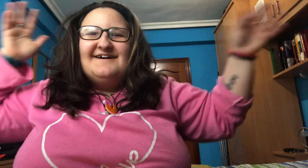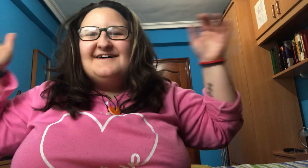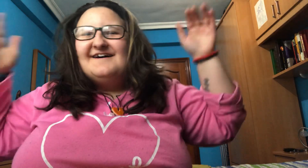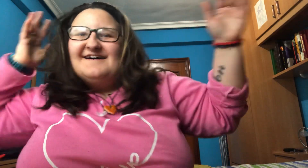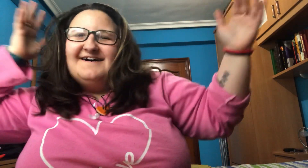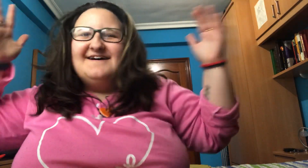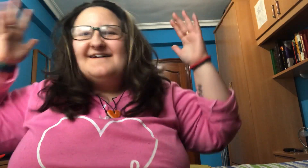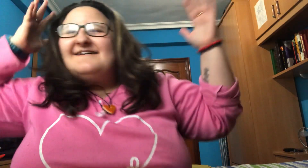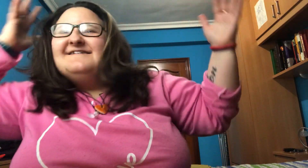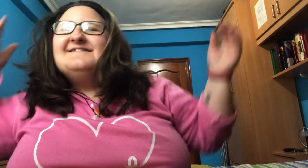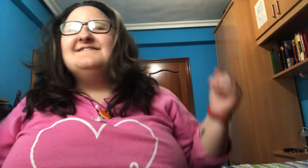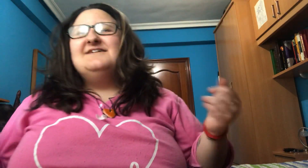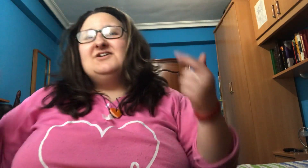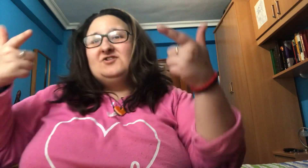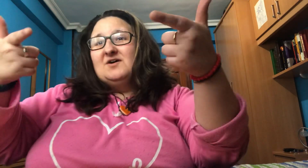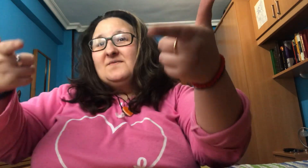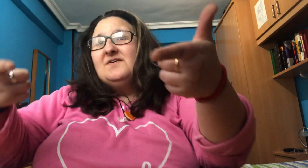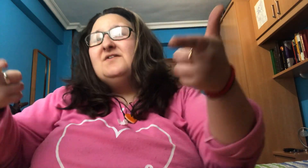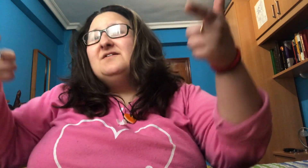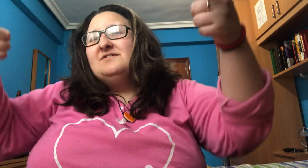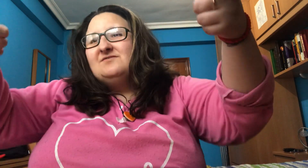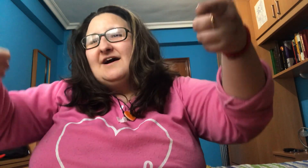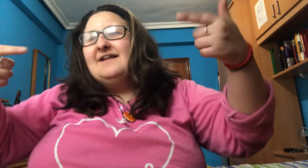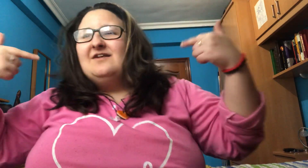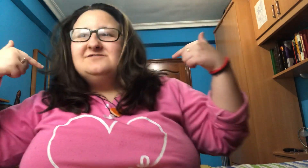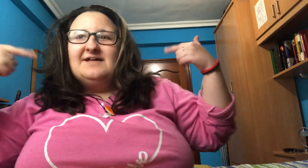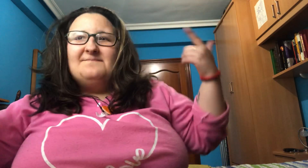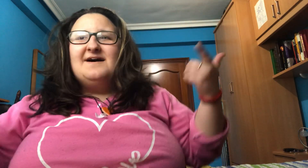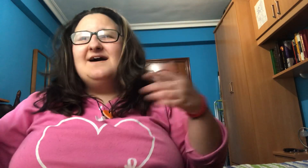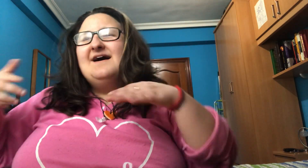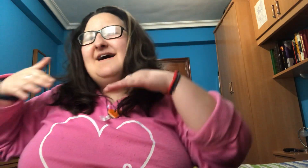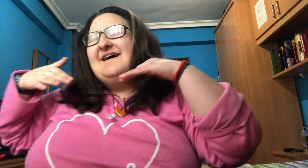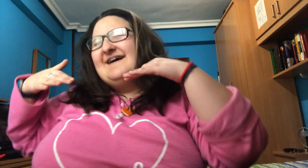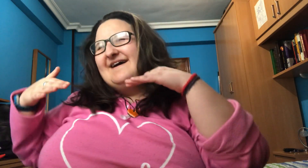bailar, yo veo tu cara en los demás.